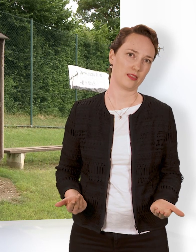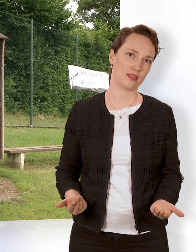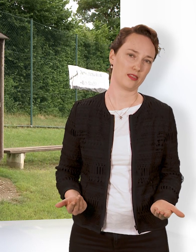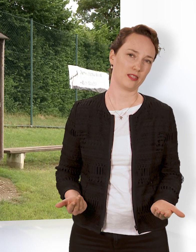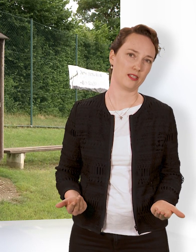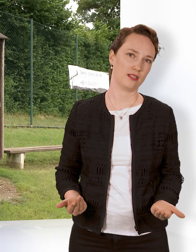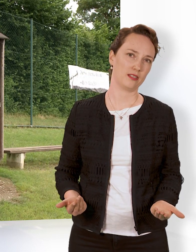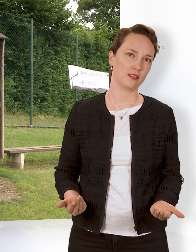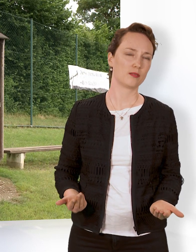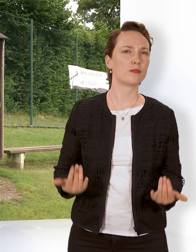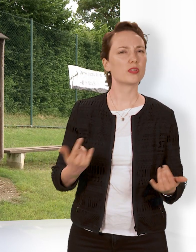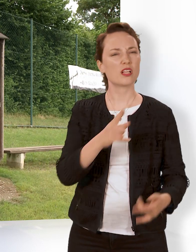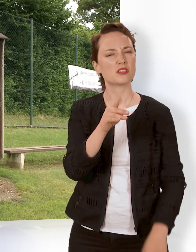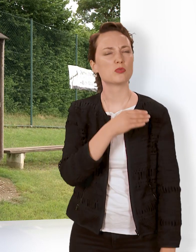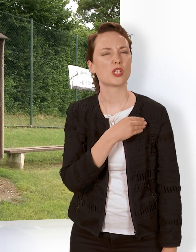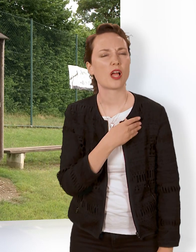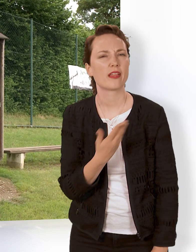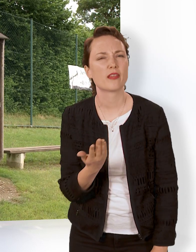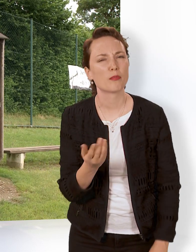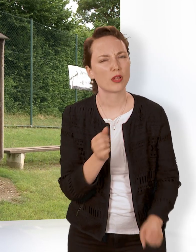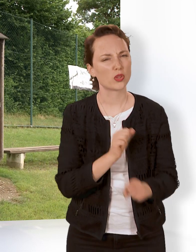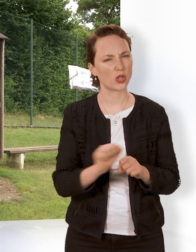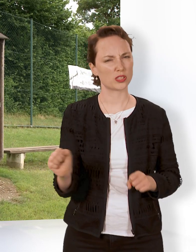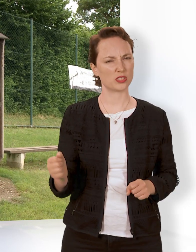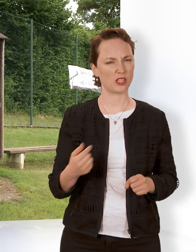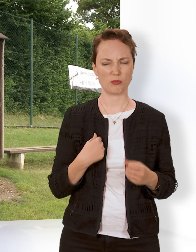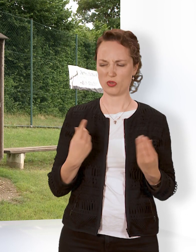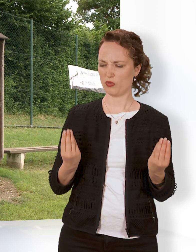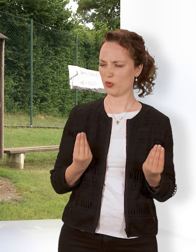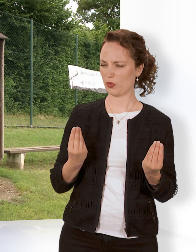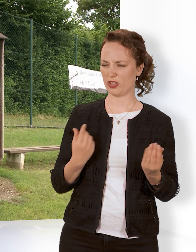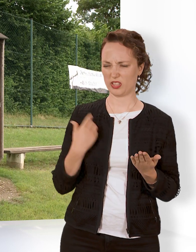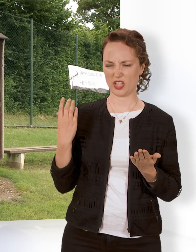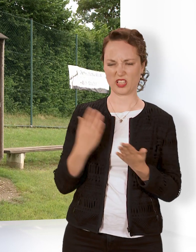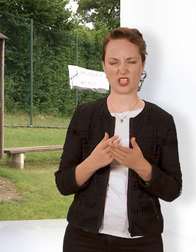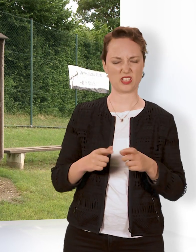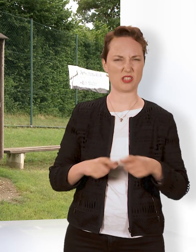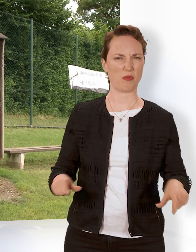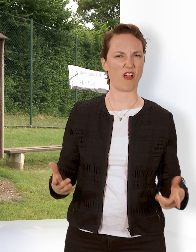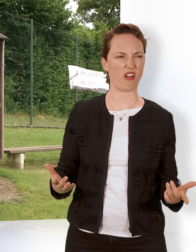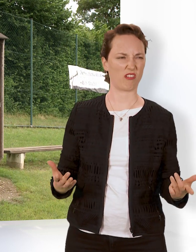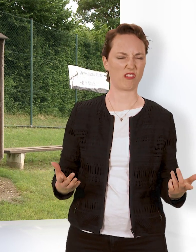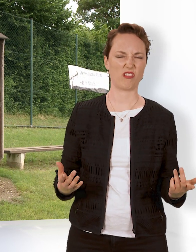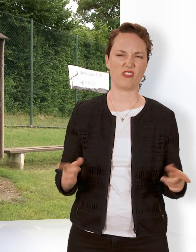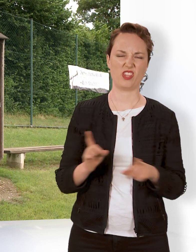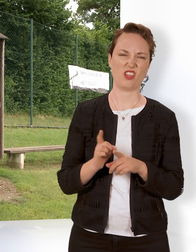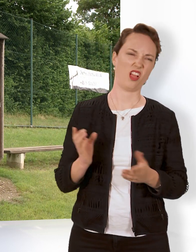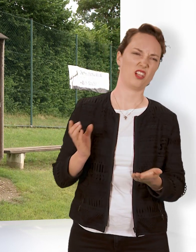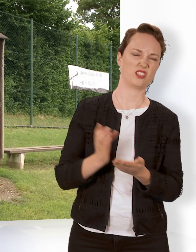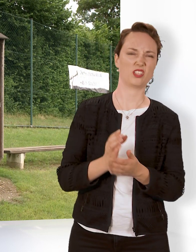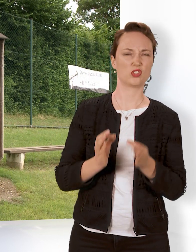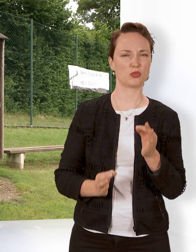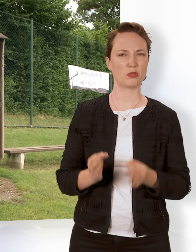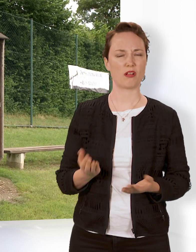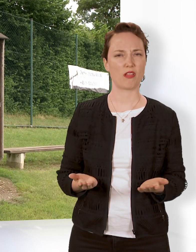Und jetzt sagen Sie zu mir zu Recht, ich fühle mich aber trotzdem noch auf der Ersatzbank und bestenfalls als Reservespieler.